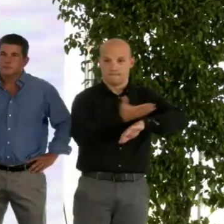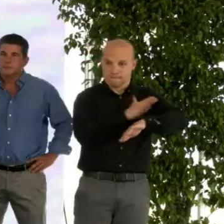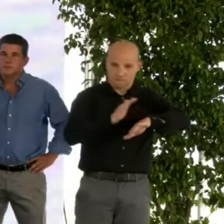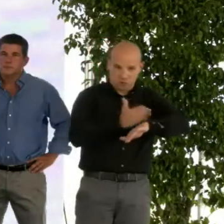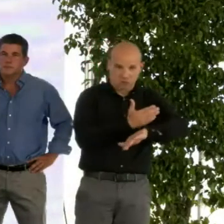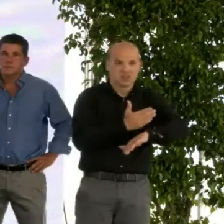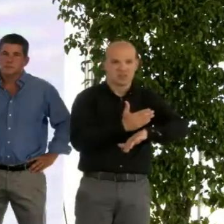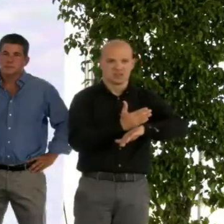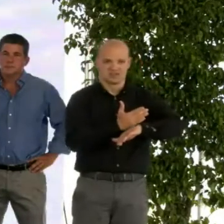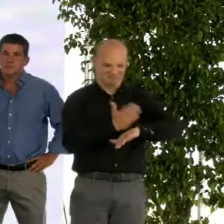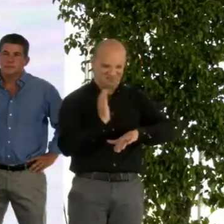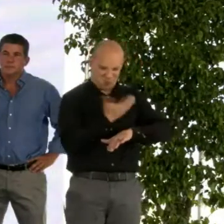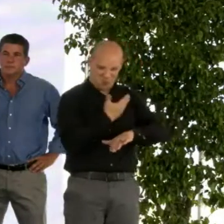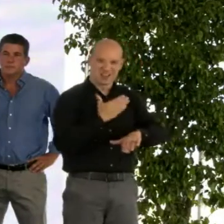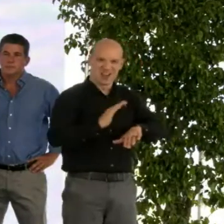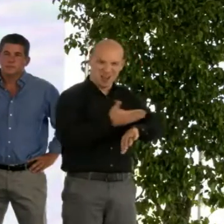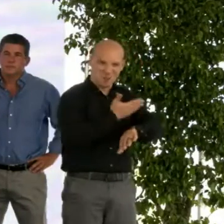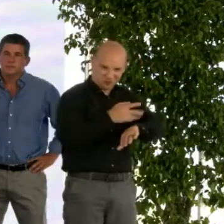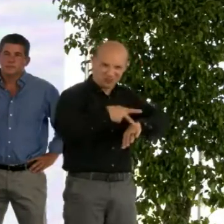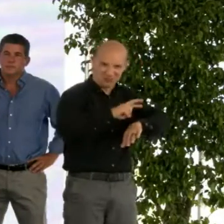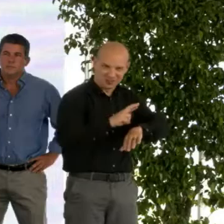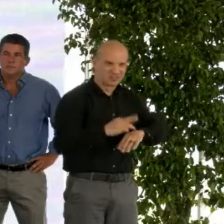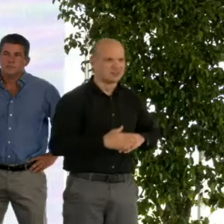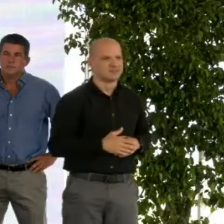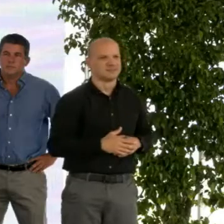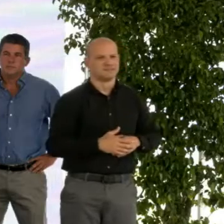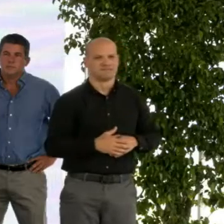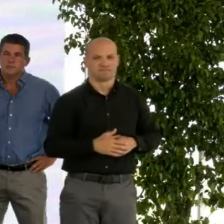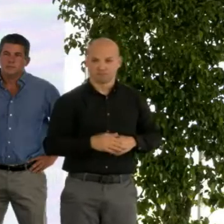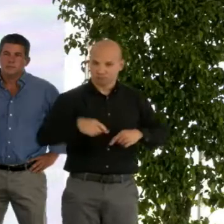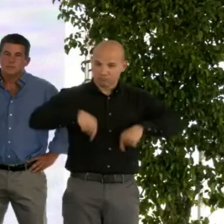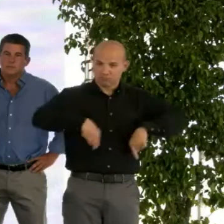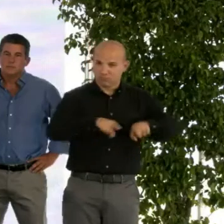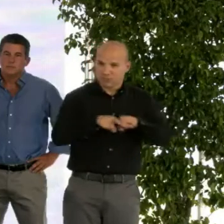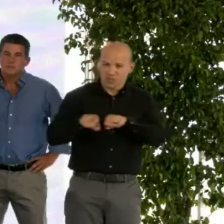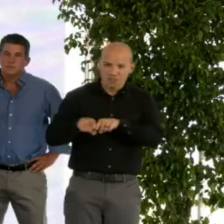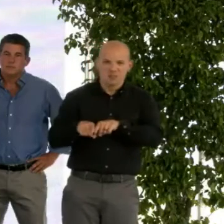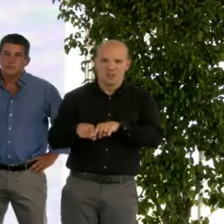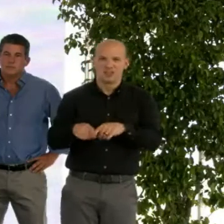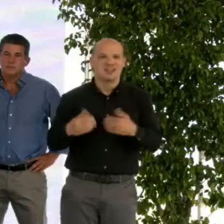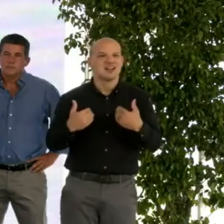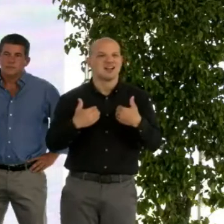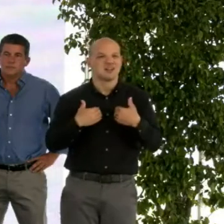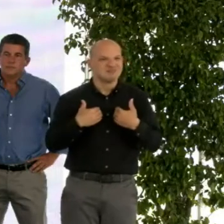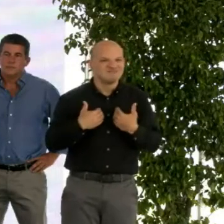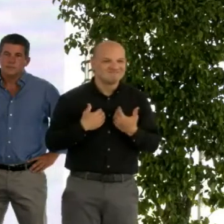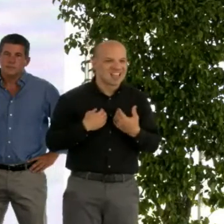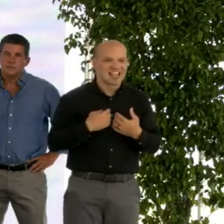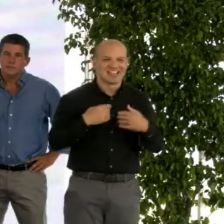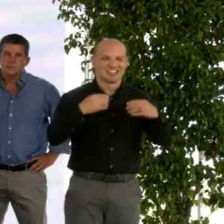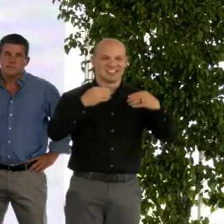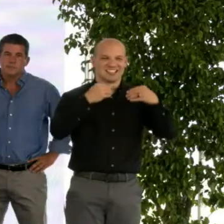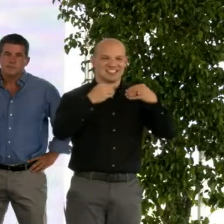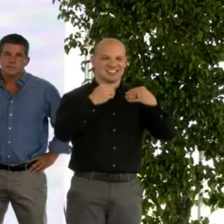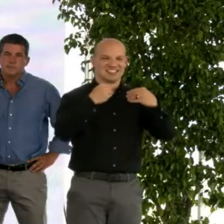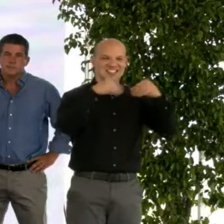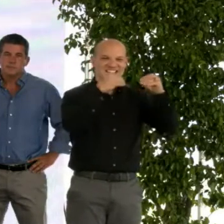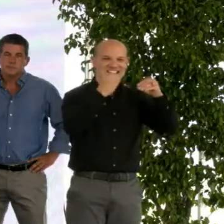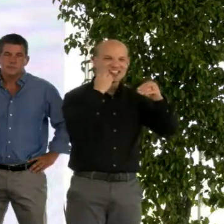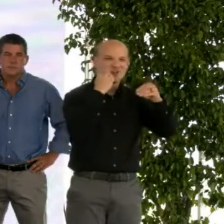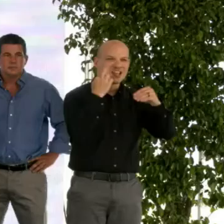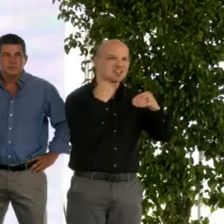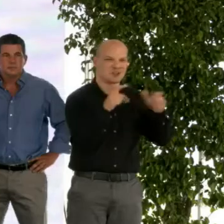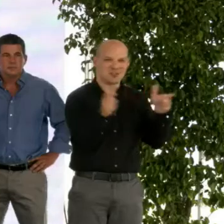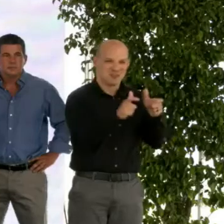nos distingue, de igual manera aquí vamos a tener los chinchorros. O sea, ¿a quién no le gusta chinchorrear en